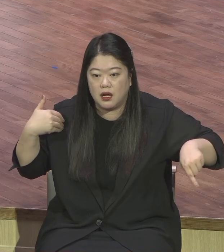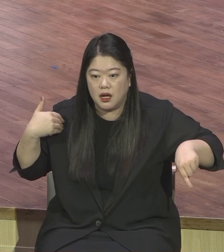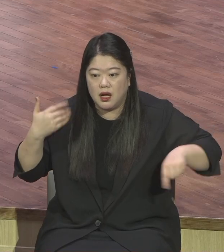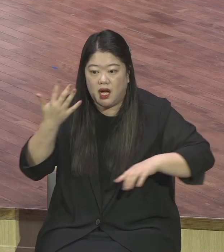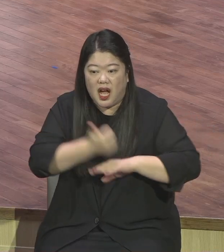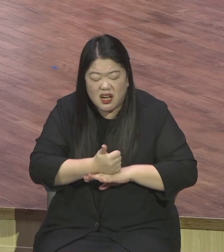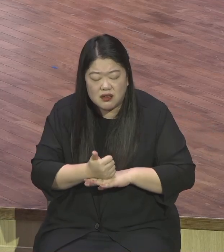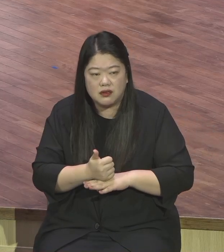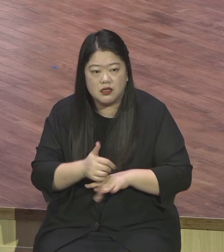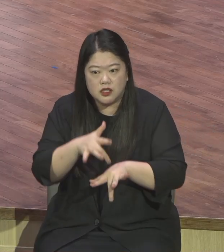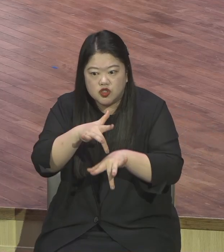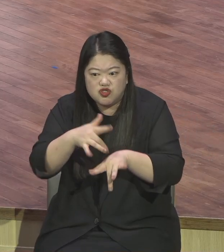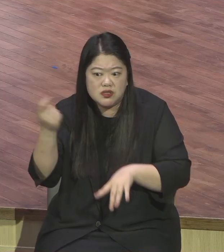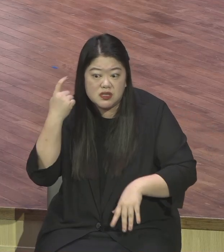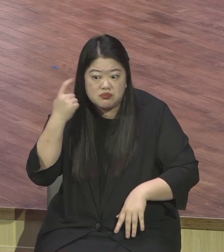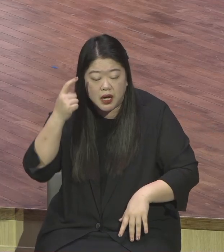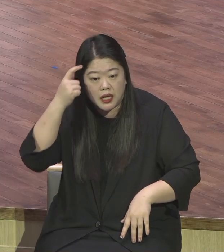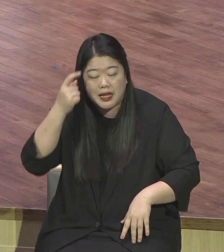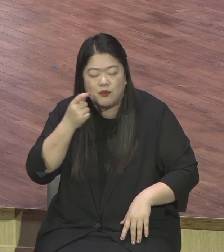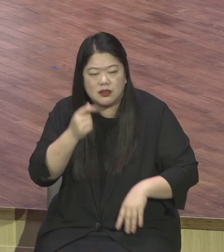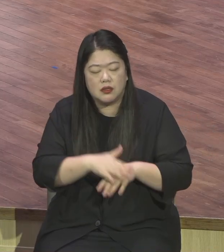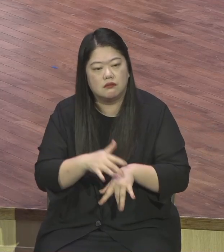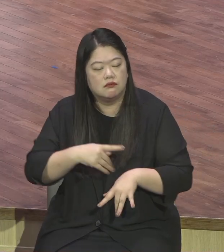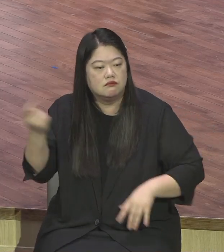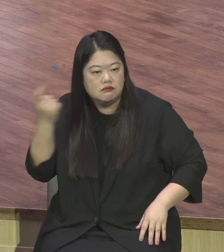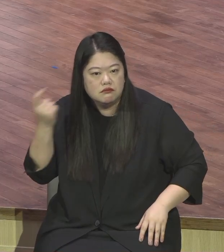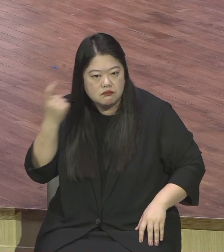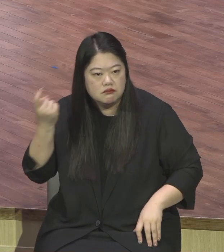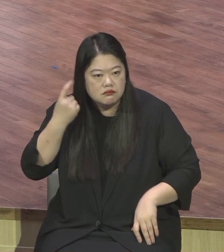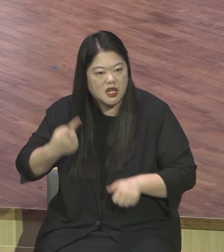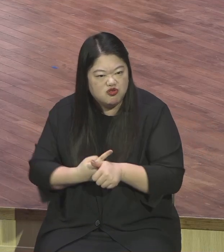영적 문제는요. 복음밖에 해결할 길이 없어요.